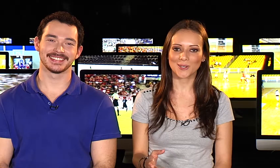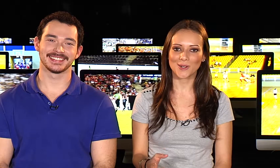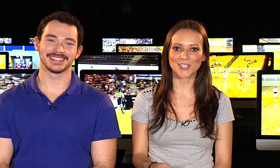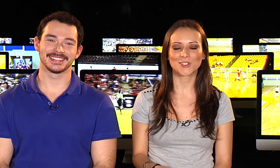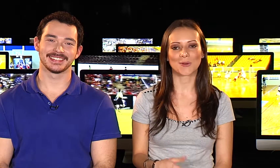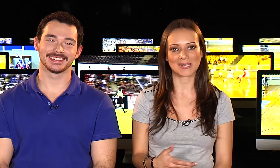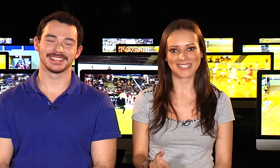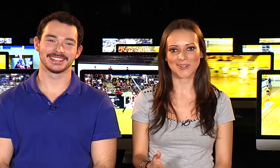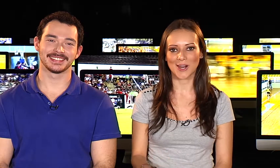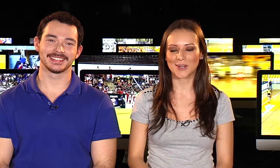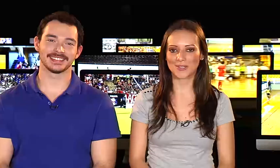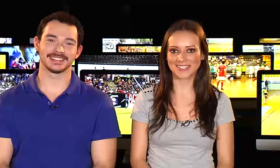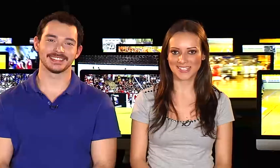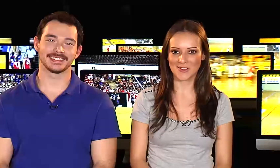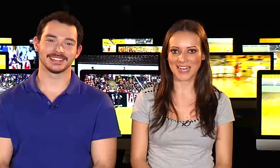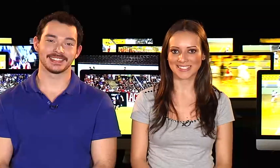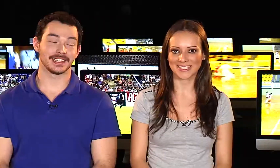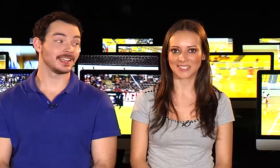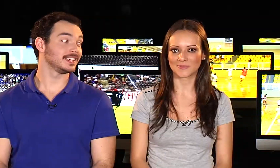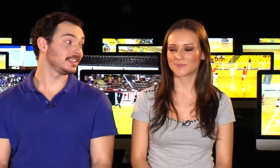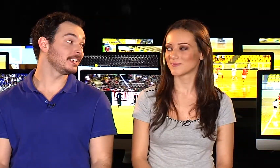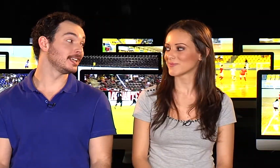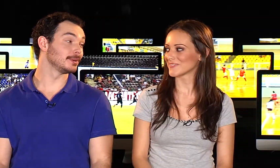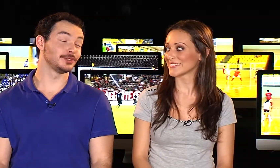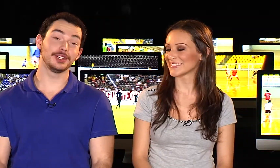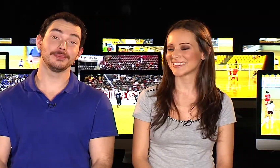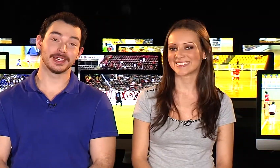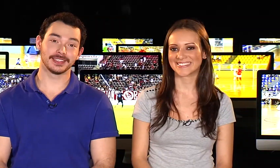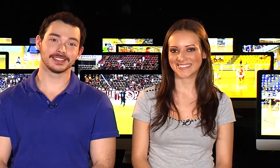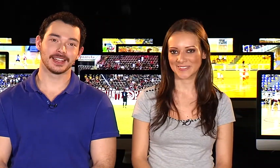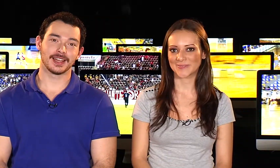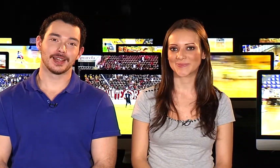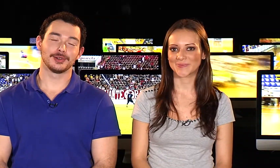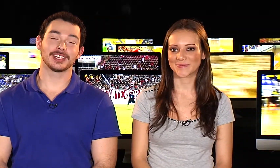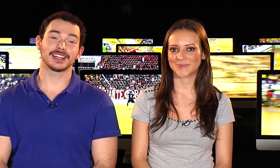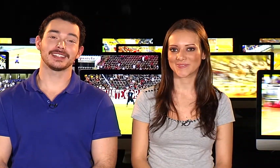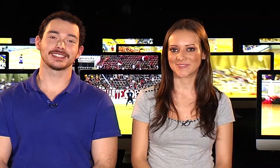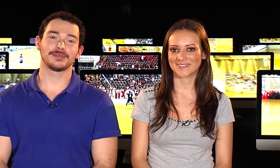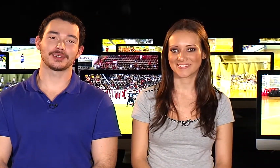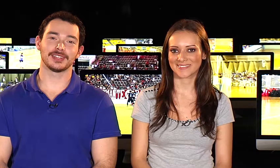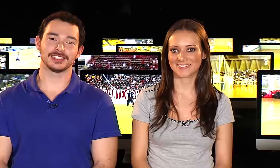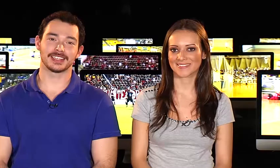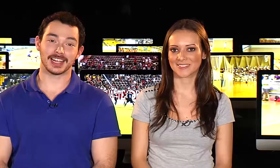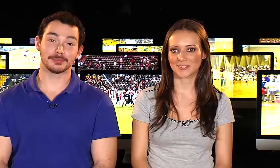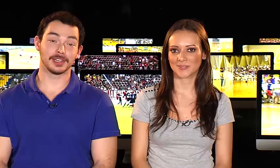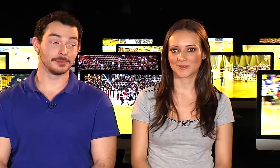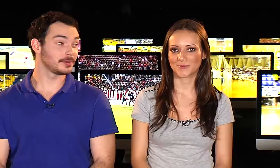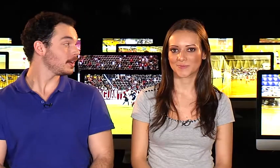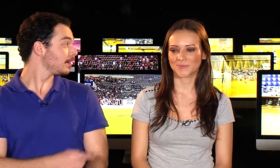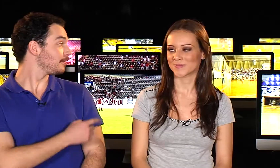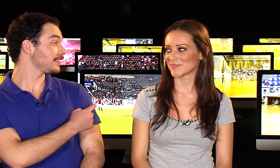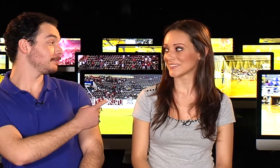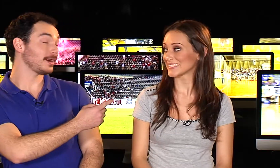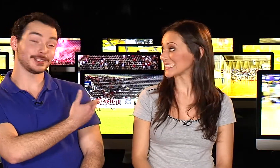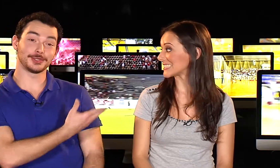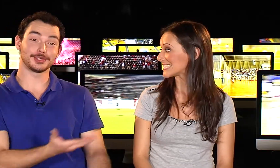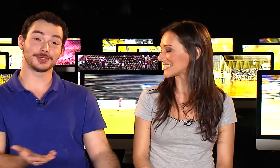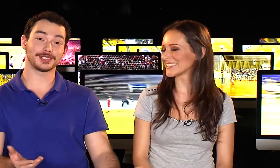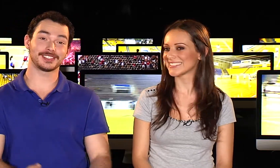Boa noite! Começa agora o Edição Extra. E em clima de Olimpíadas, os atletas da Faculdade Casper Líbero fazem parte hoje do nosso